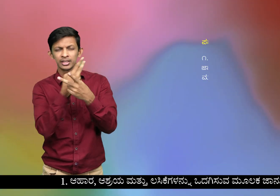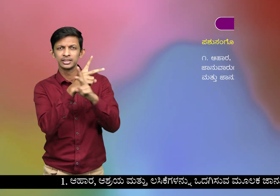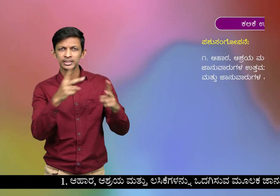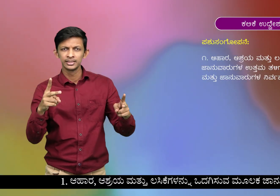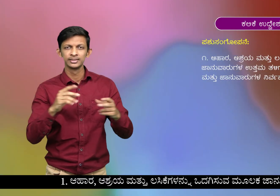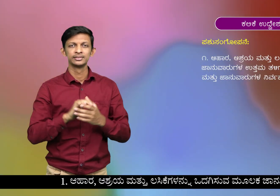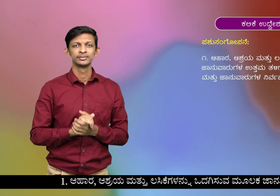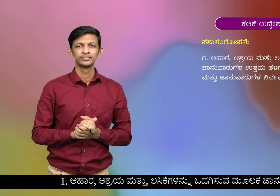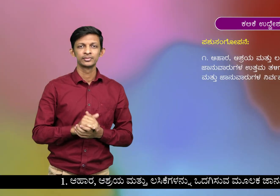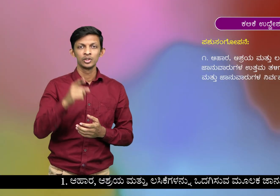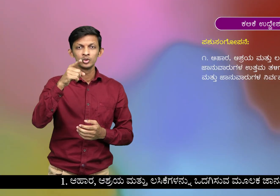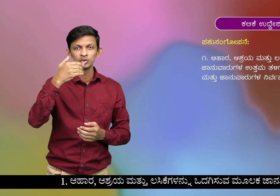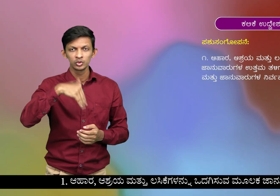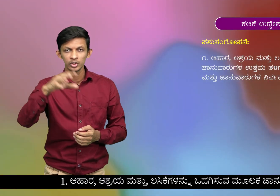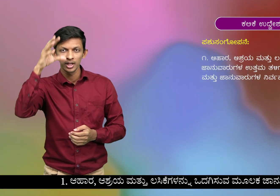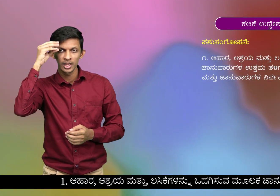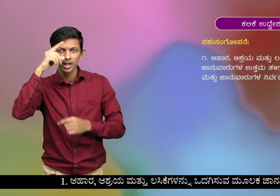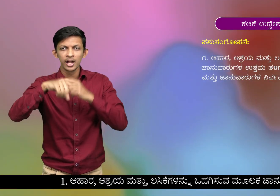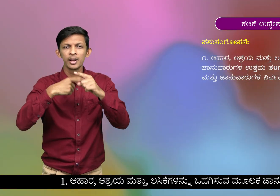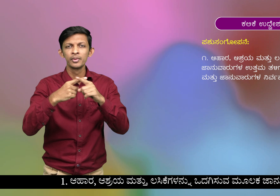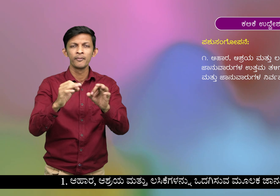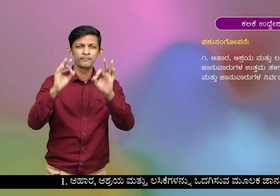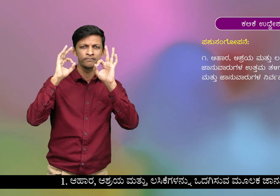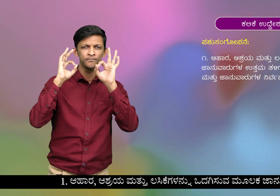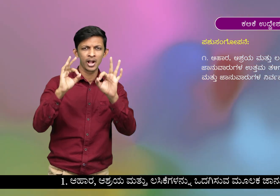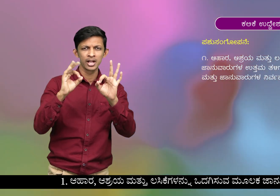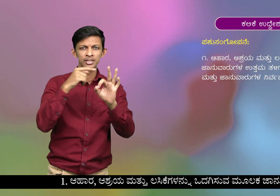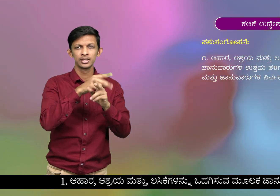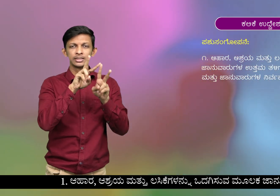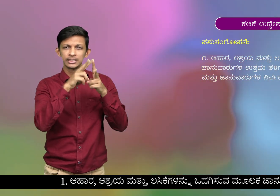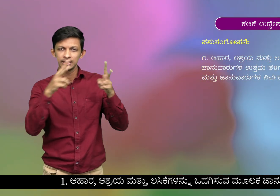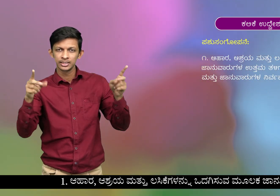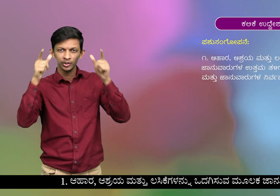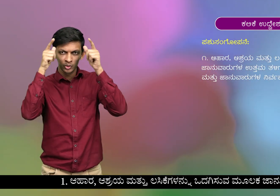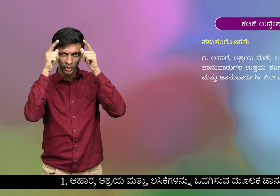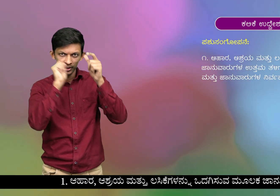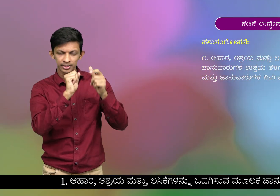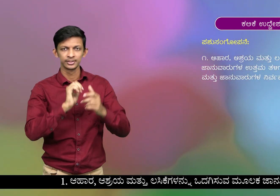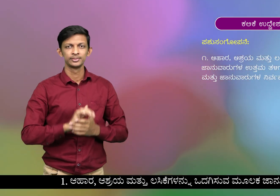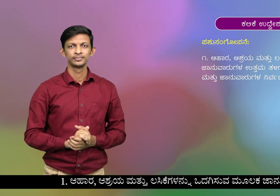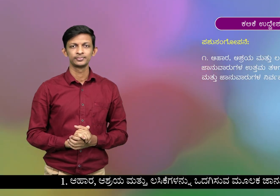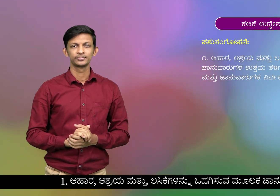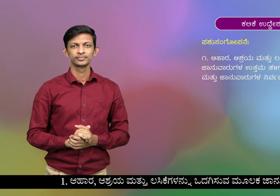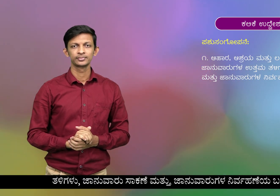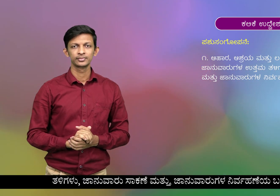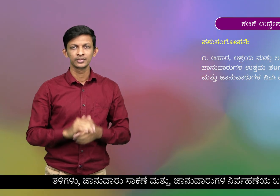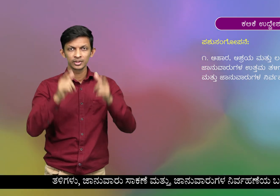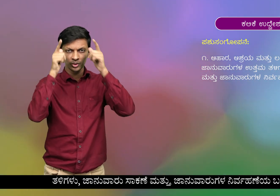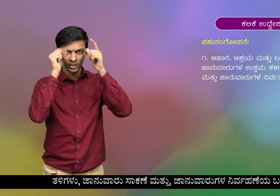1. ಆಹಾರ, ಆಶ್ರಯ ಮತ್ತು ಲಸಿಕೆಗಳನ್ನು ಒದಗಿಸುವ ಮೂಲಕ ಜಾನುವಾರುಗಳ ಉತ್ತಮ ತಳಿಗಳು,